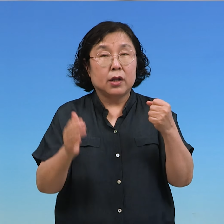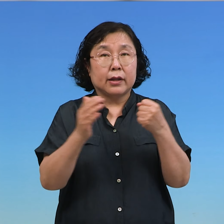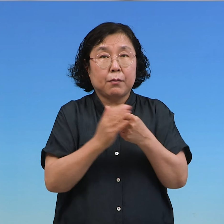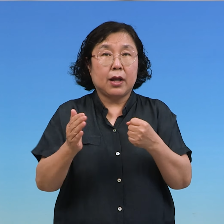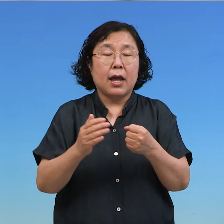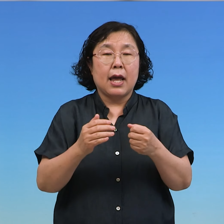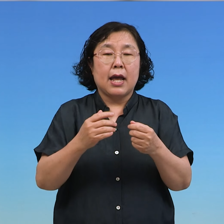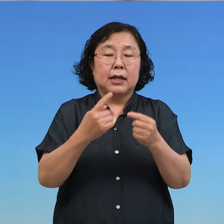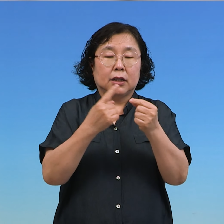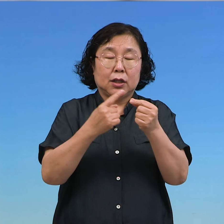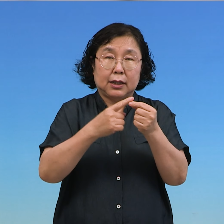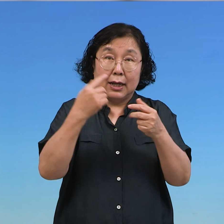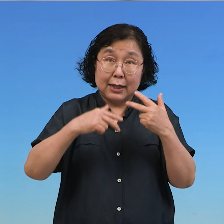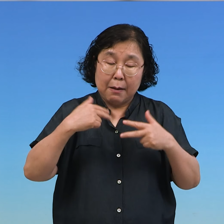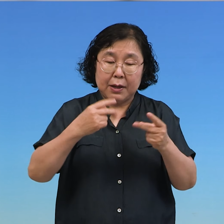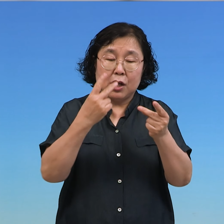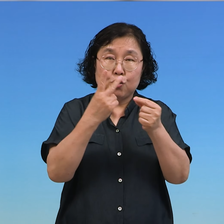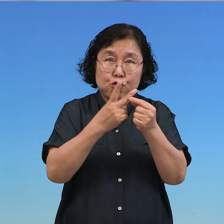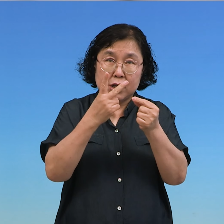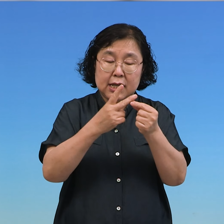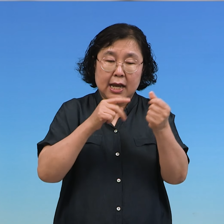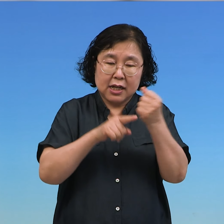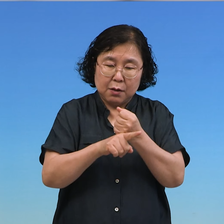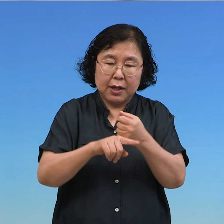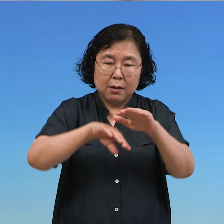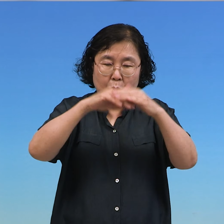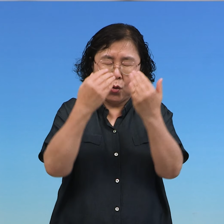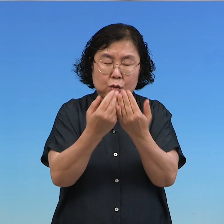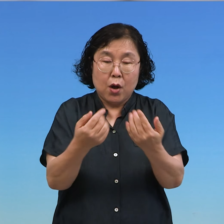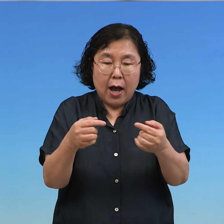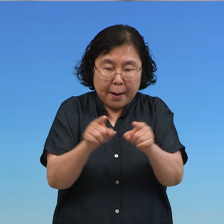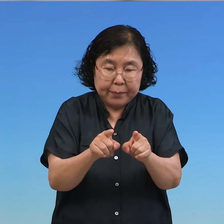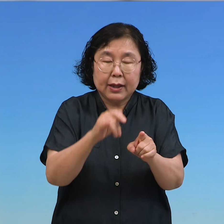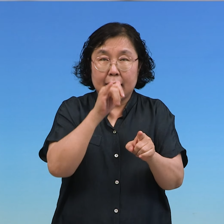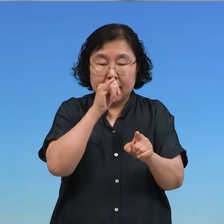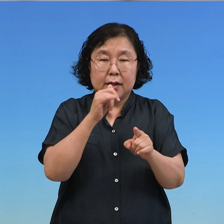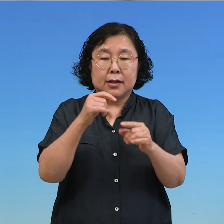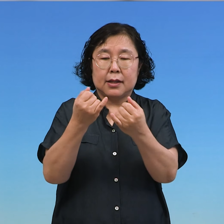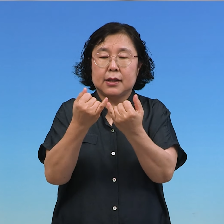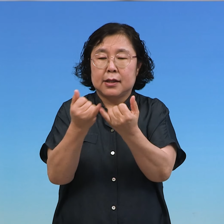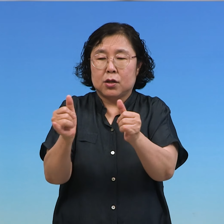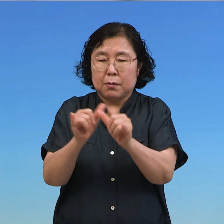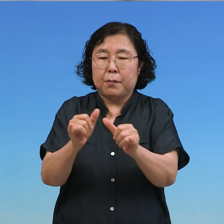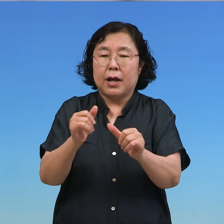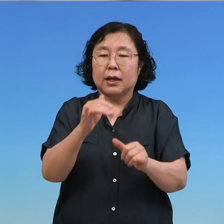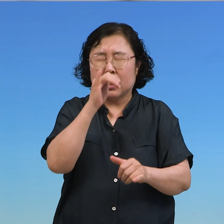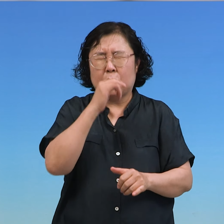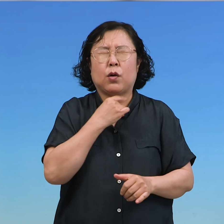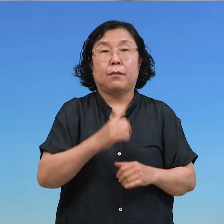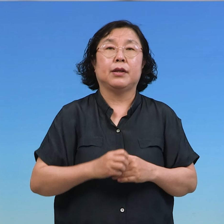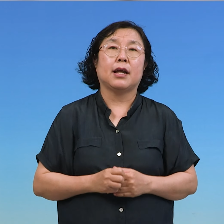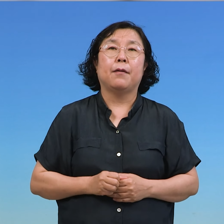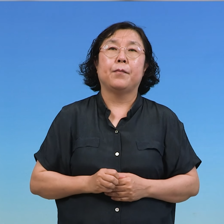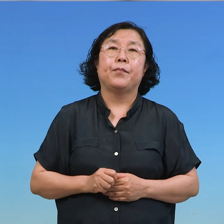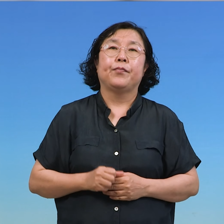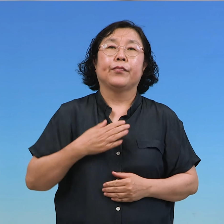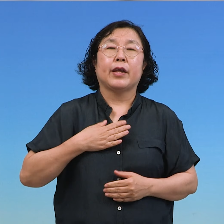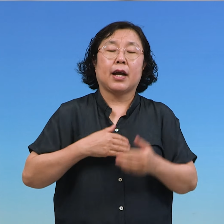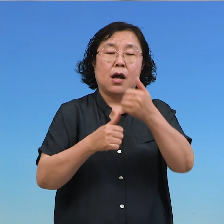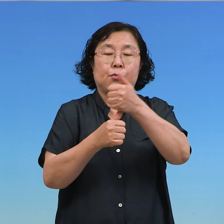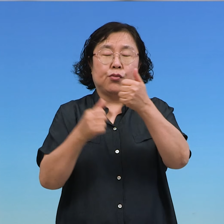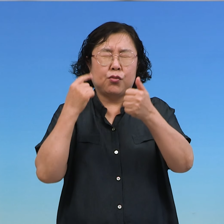교역자들 다 모아놓고 농담으로 한 얘기죠 농담반 진담반으로 아니 그 교회에서 목사들이 그 모임을 그렇게 재미없게 하면